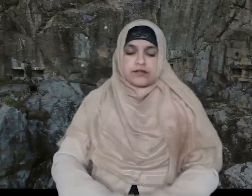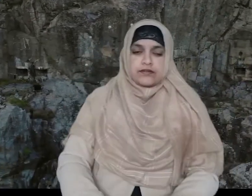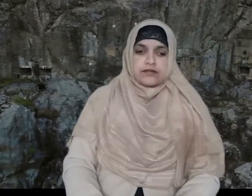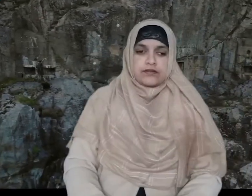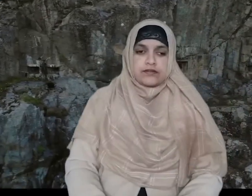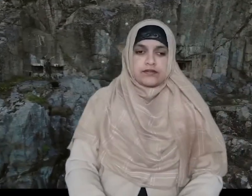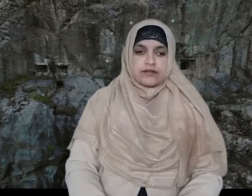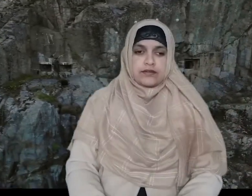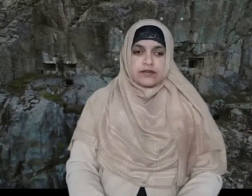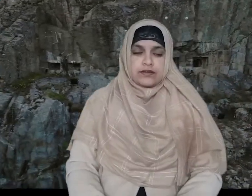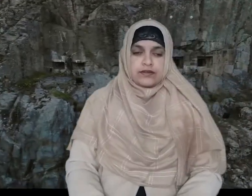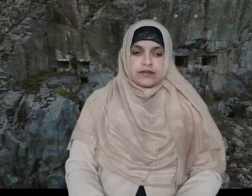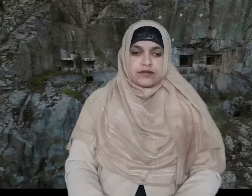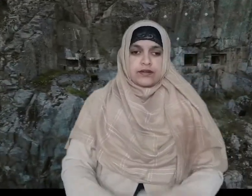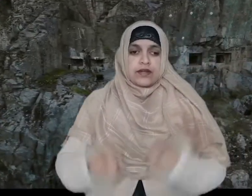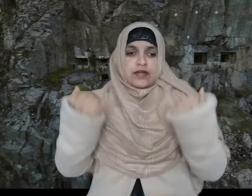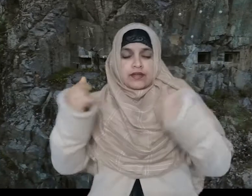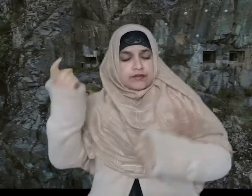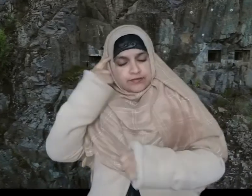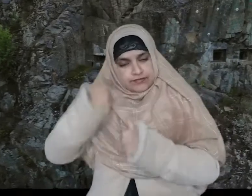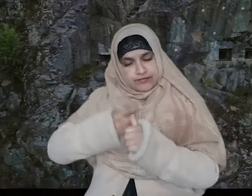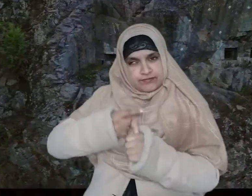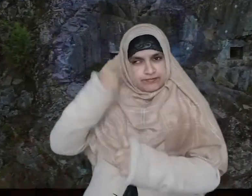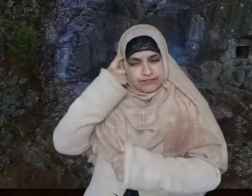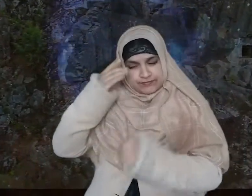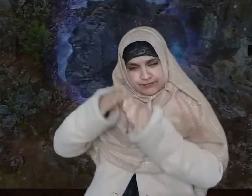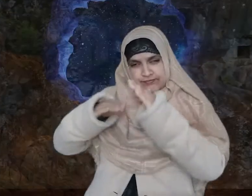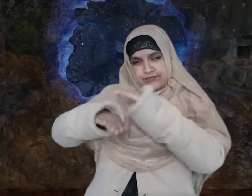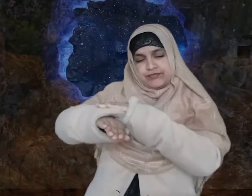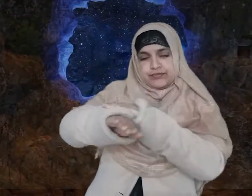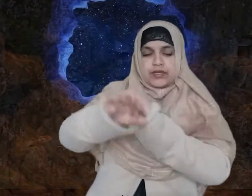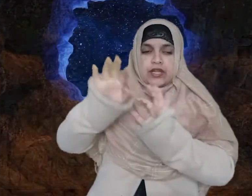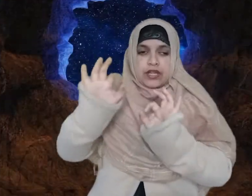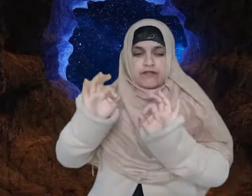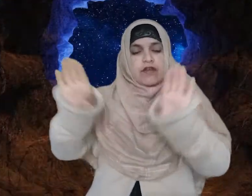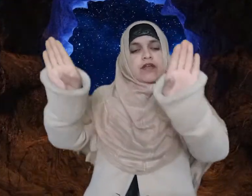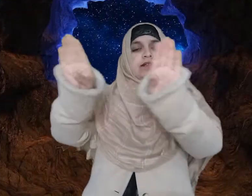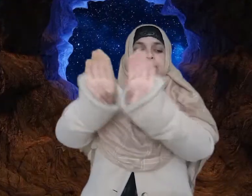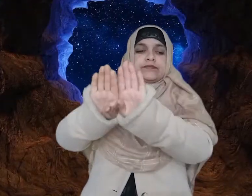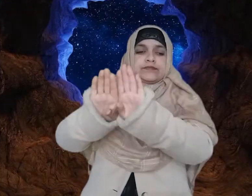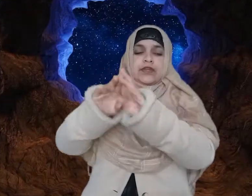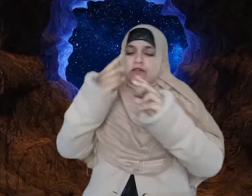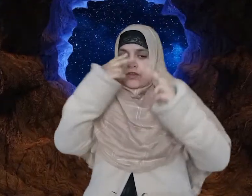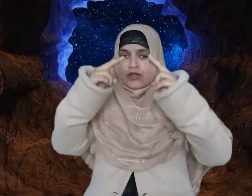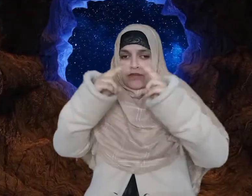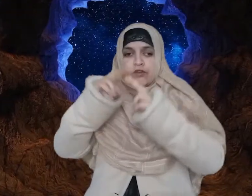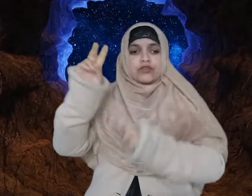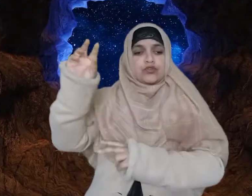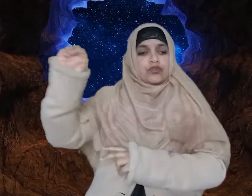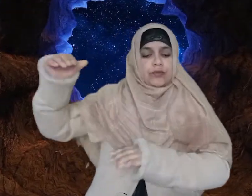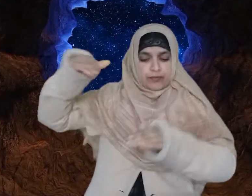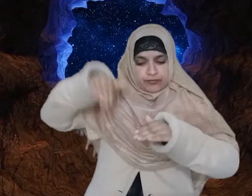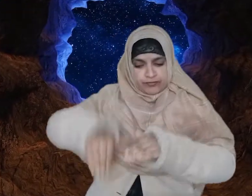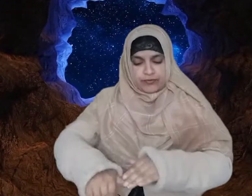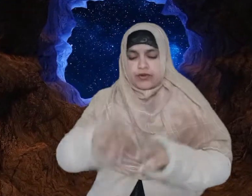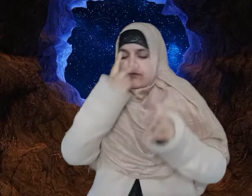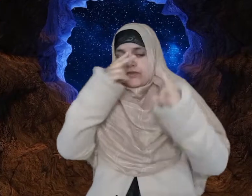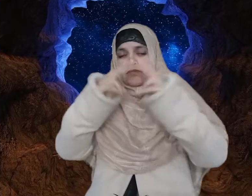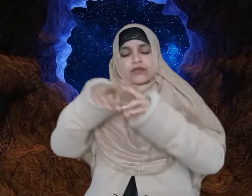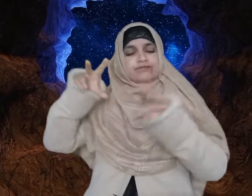ازاں اسی شخص نے اس غار کو 2008 میں دریافت کیا تھا۔ اس مرتبہ اس شخص نے اس غار کا رستہ یاد رکھا تھا اور اس غار کی اطلاع ریسرچ